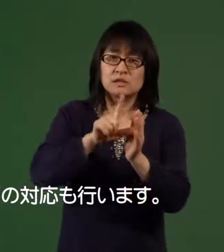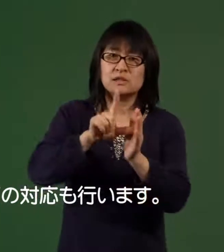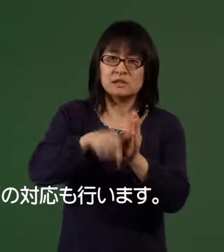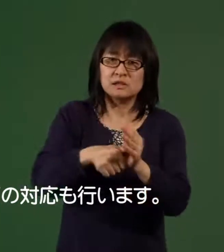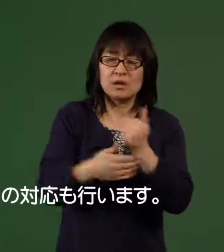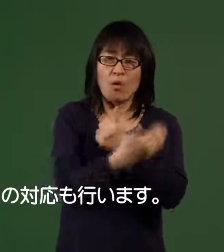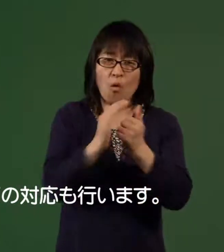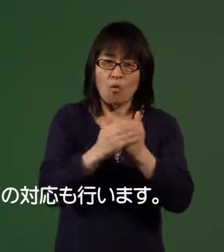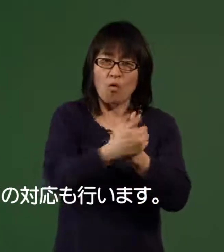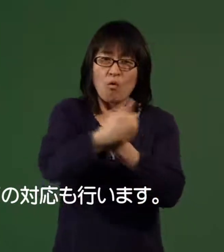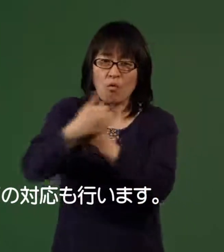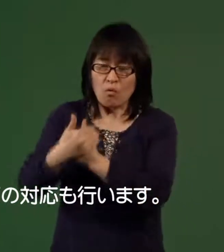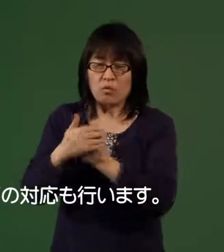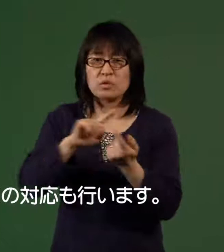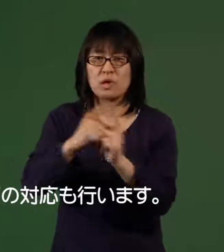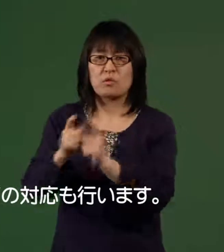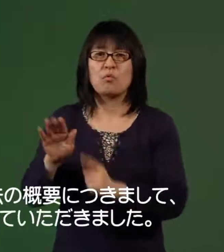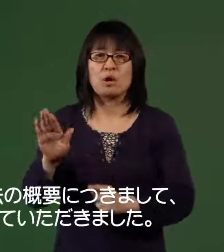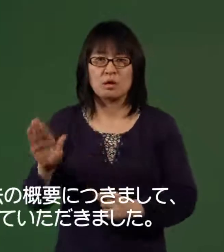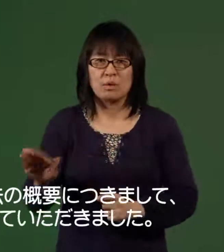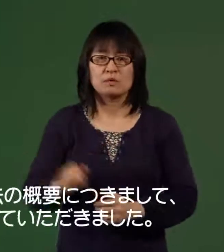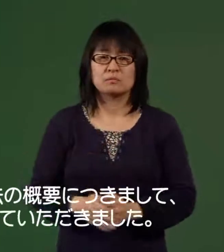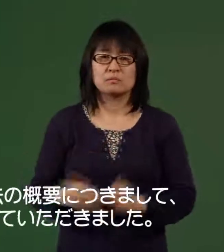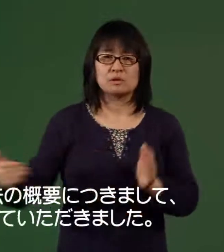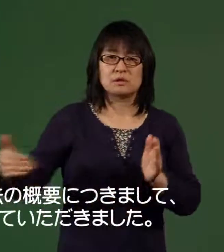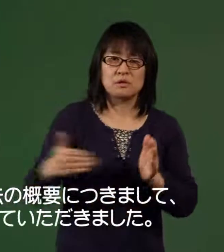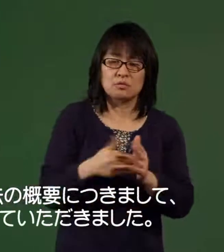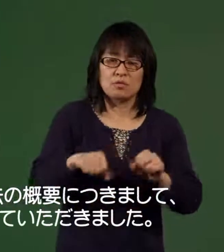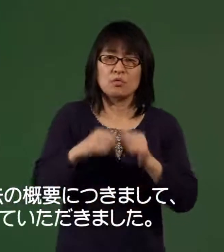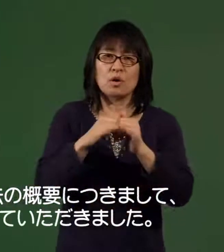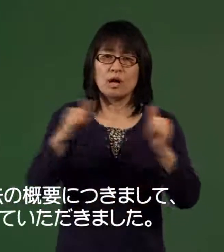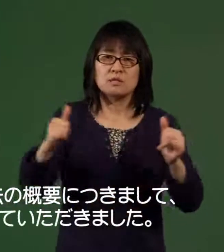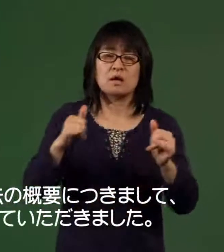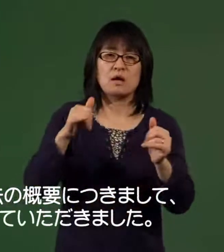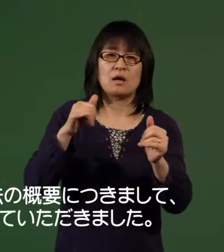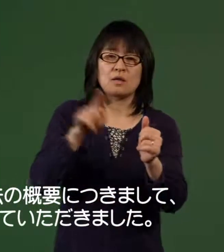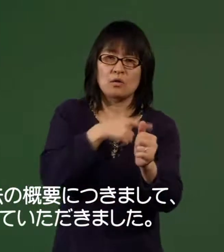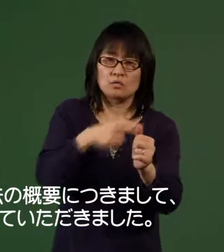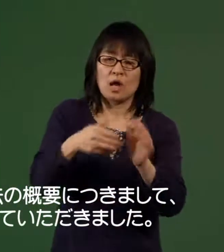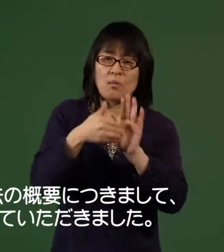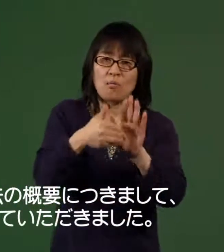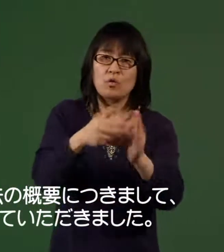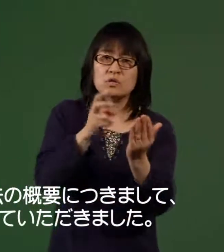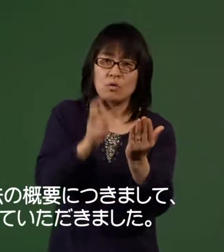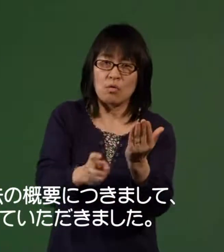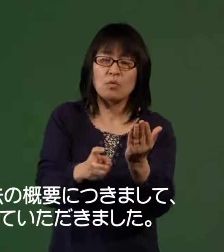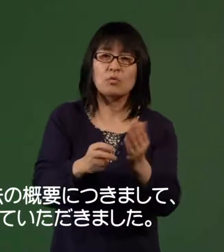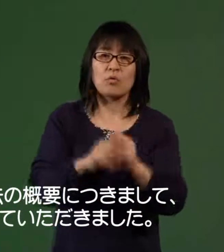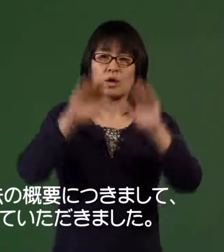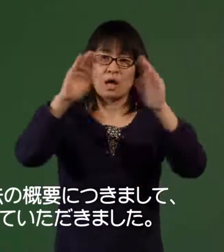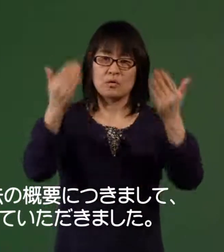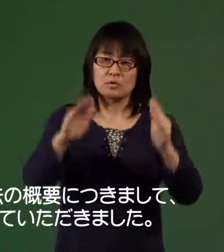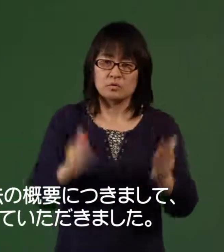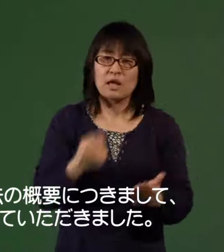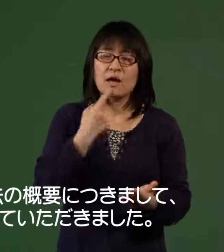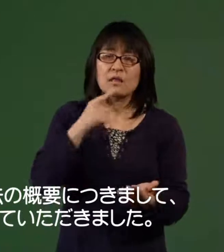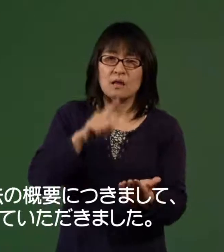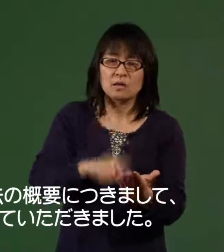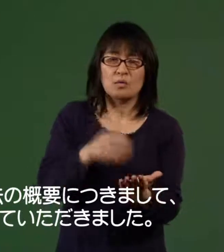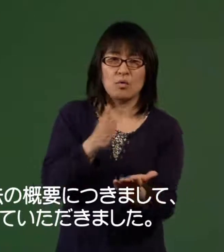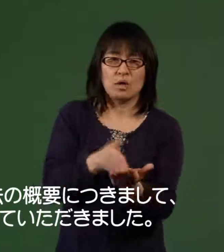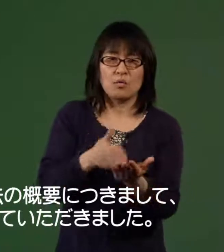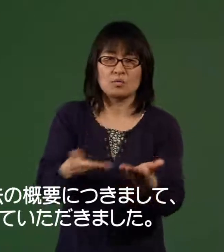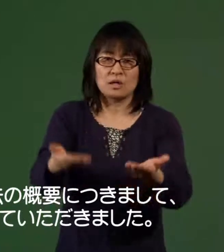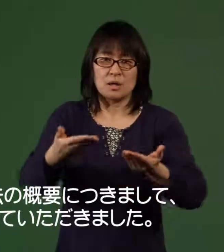の対応も行います以上障害者虐待防止法の概要につきまして簡単にお話しをさせていただきまし